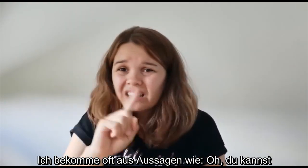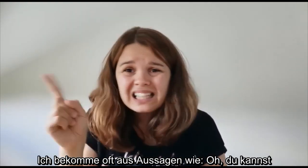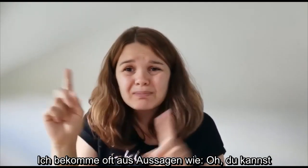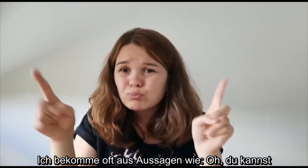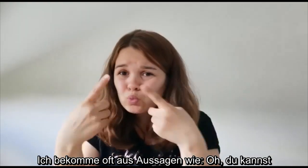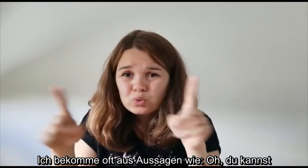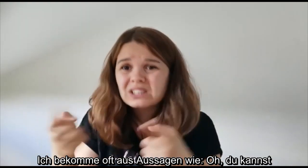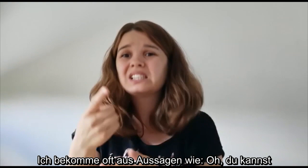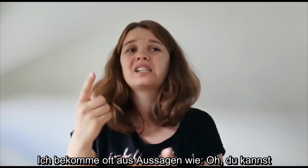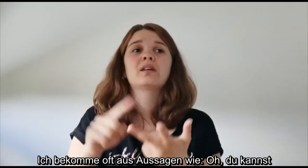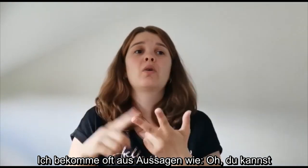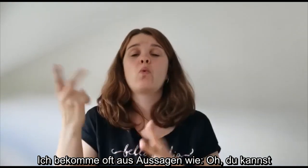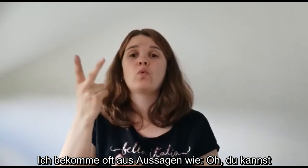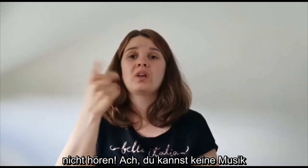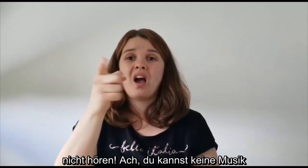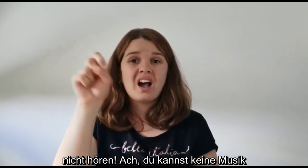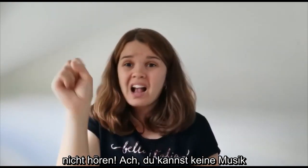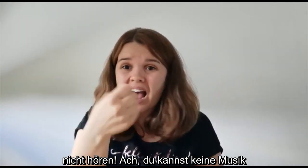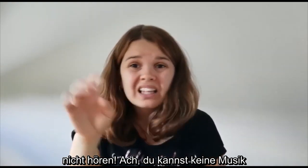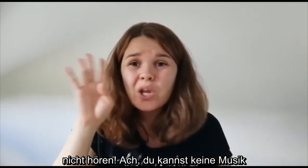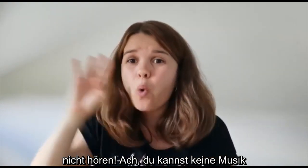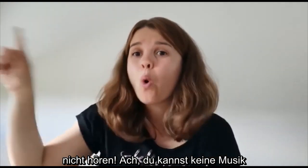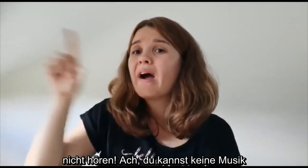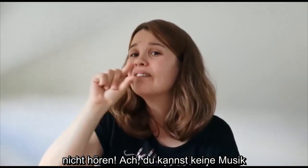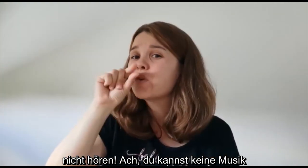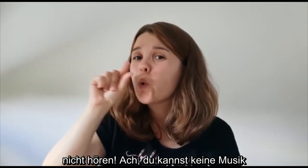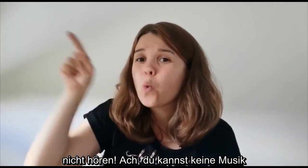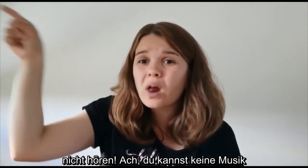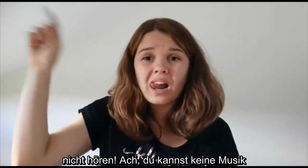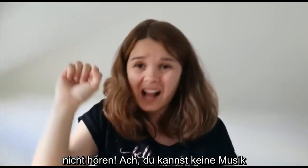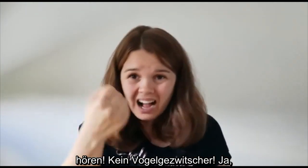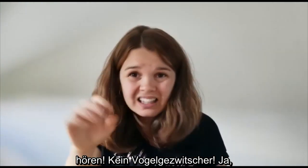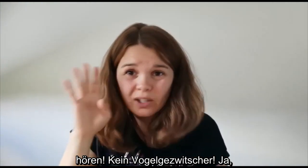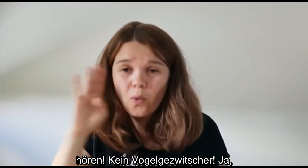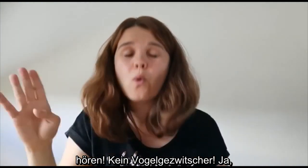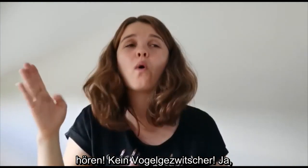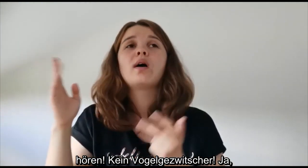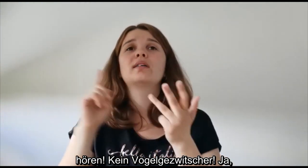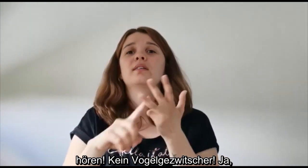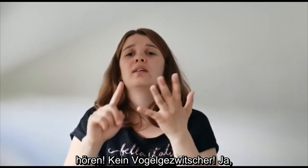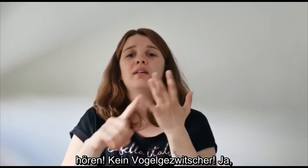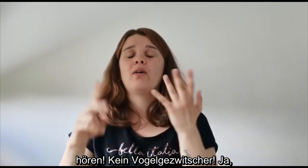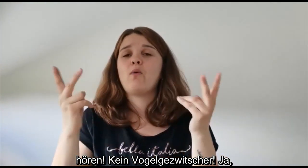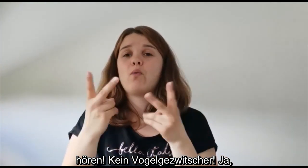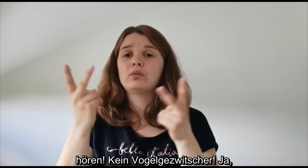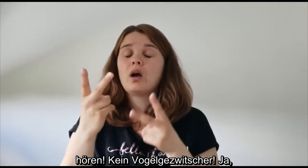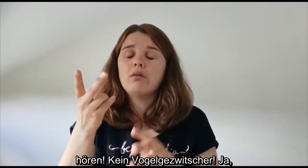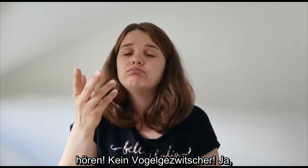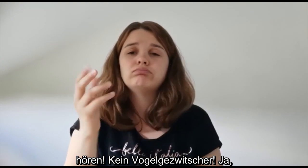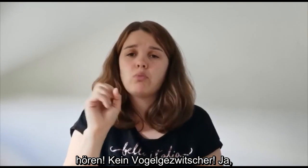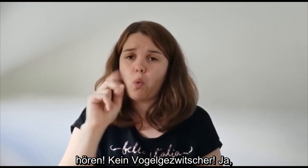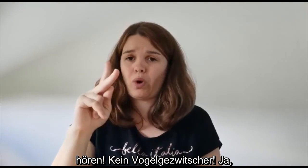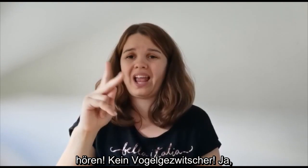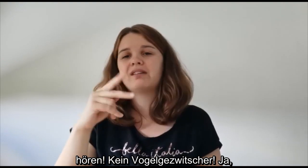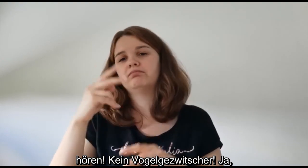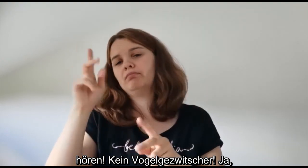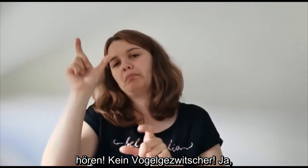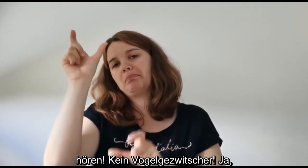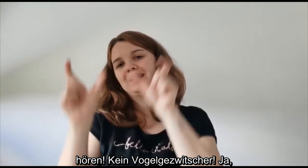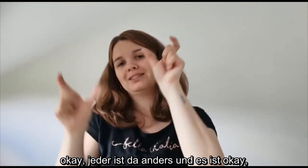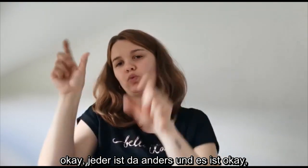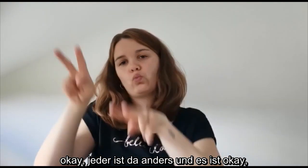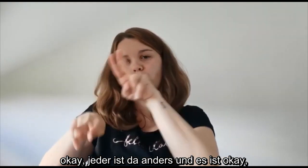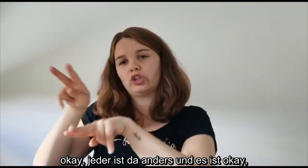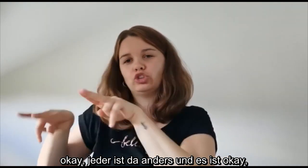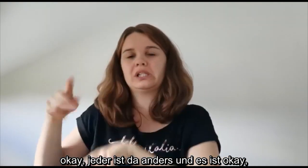Ich bekomme oft Aussagen wie Oh du kannst nicht hören Ach du kannst keine Musik hören Kein Vogelgezwitscher Ja